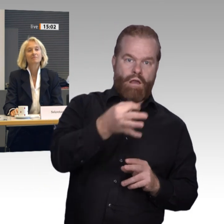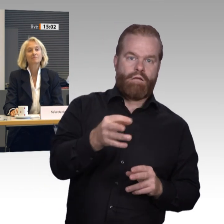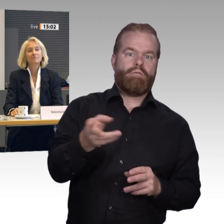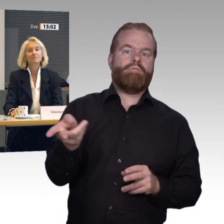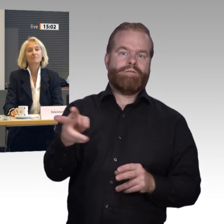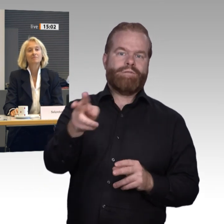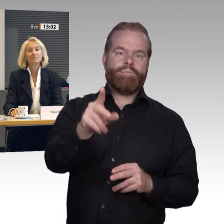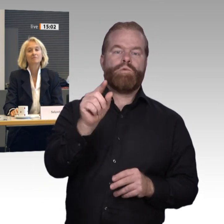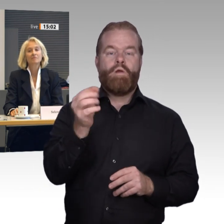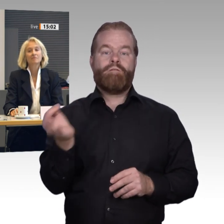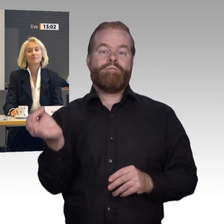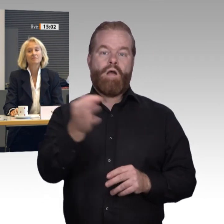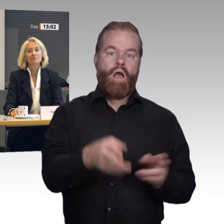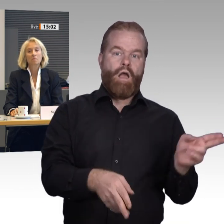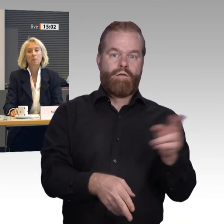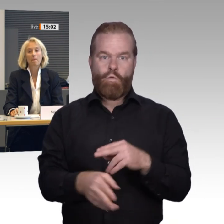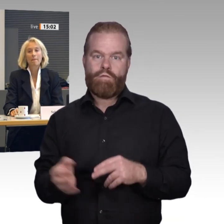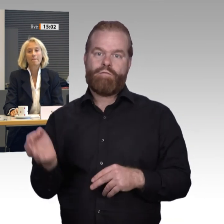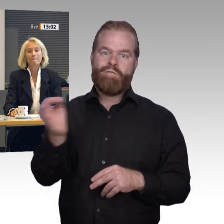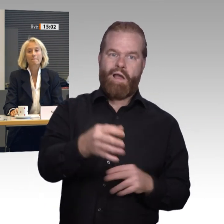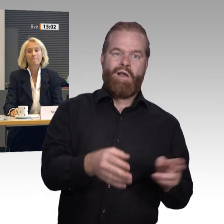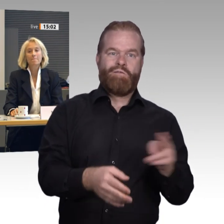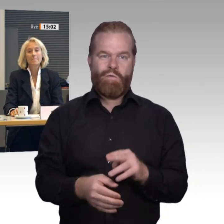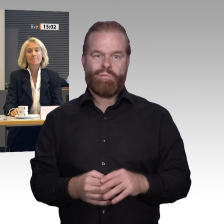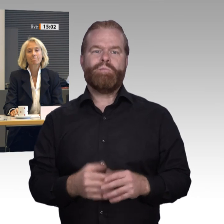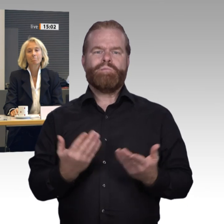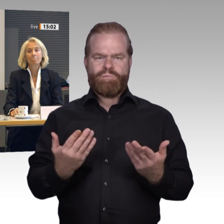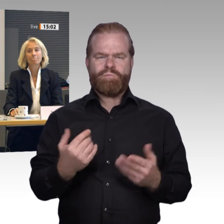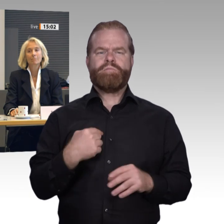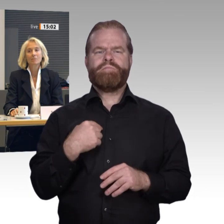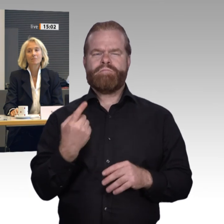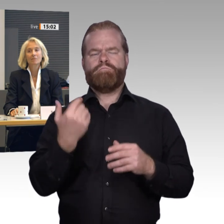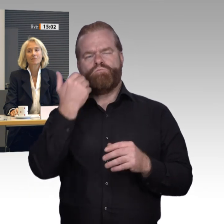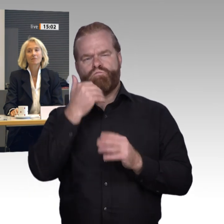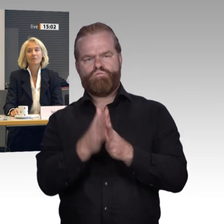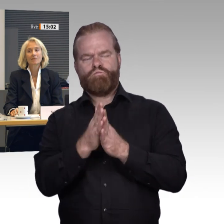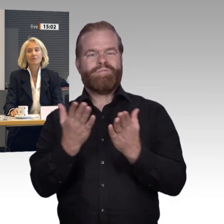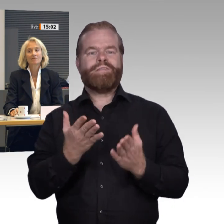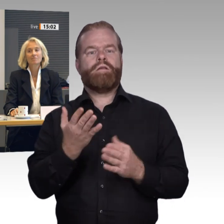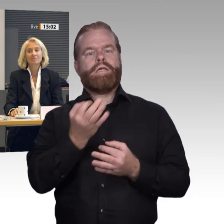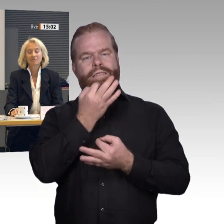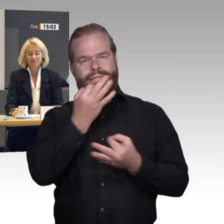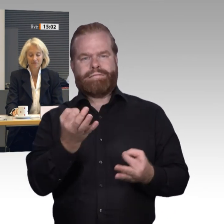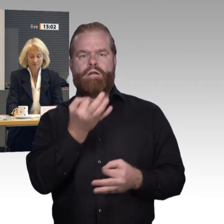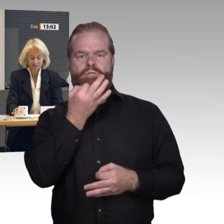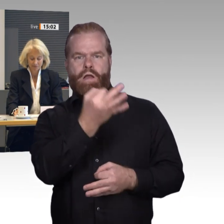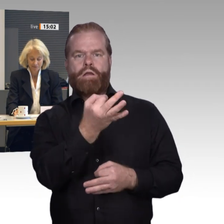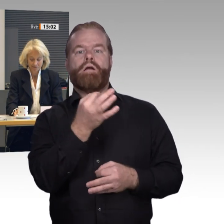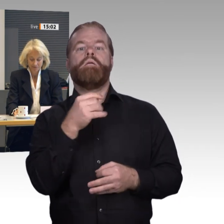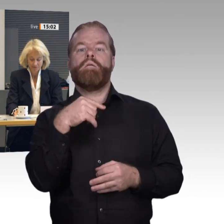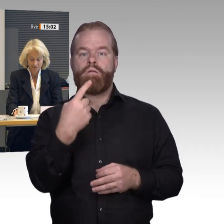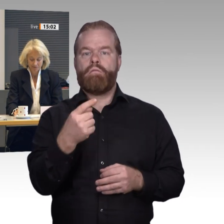werden, die konkrete Antworten zulassen. Wegen der Kürze der zur Verfügung stehenden Zeit sind Eingangsstatements